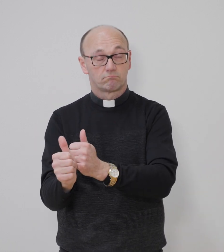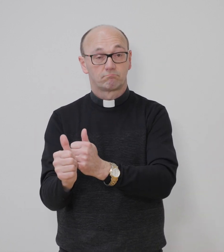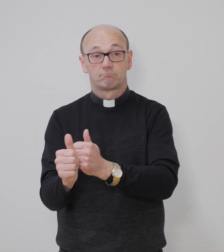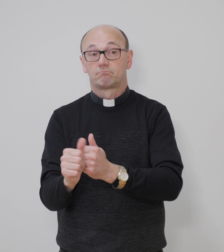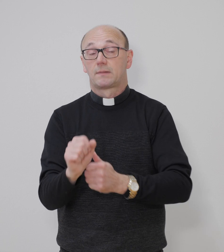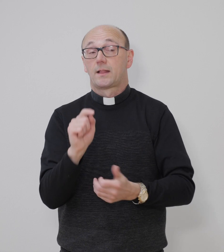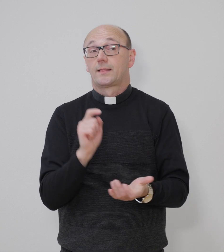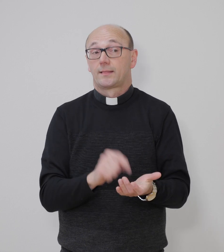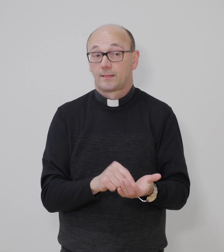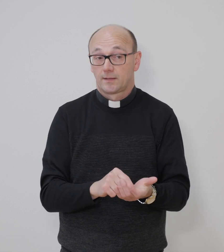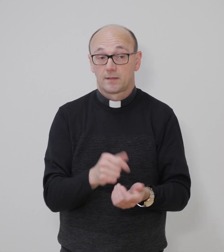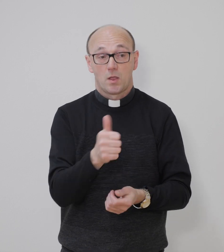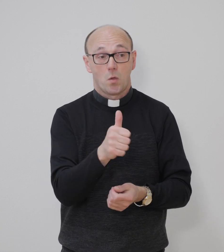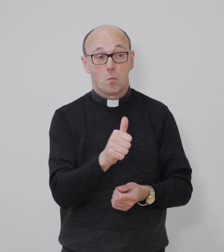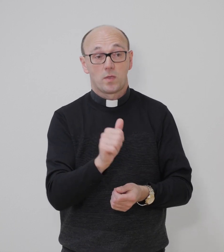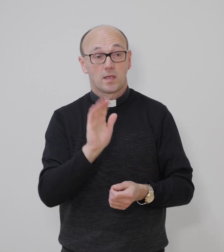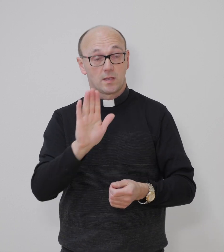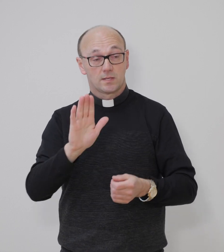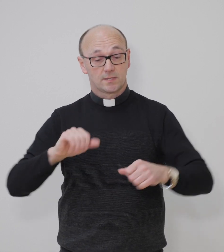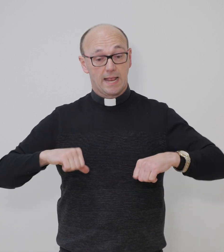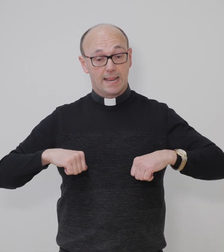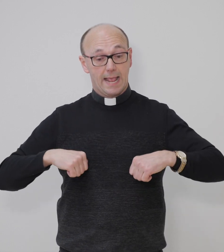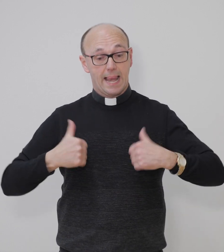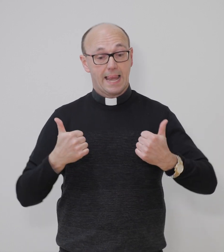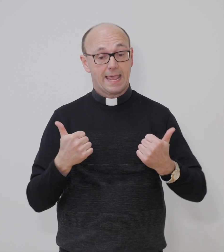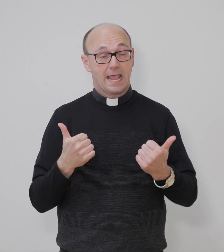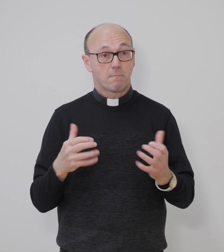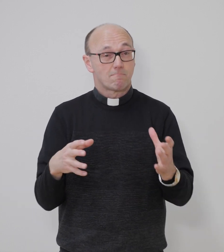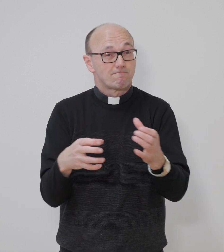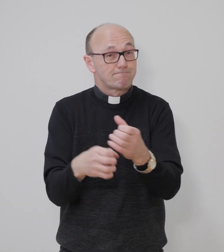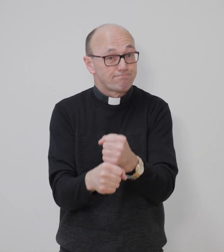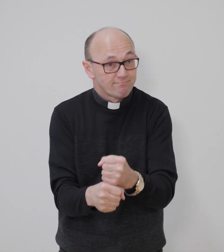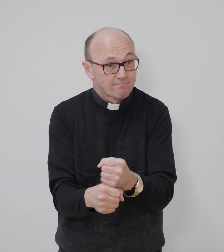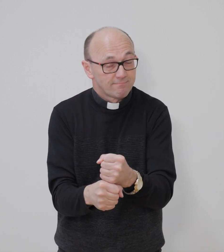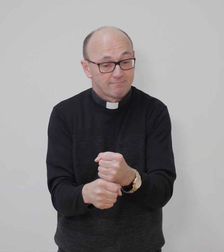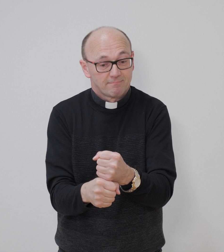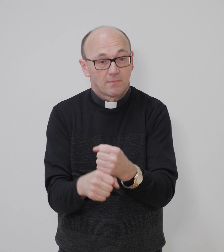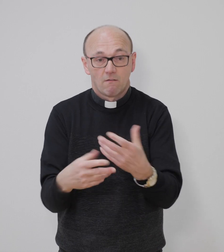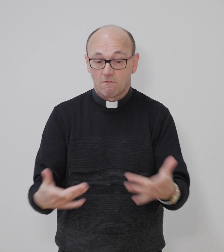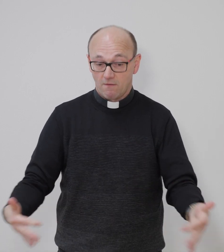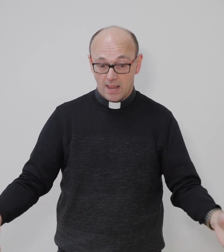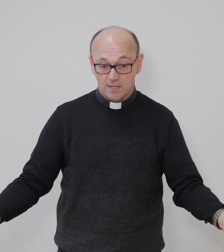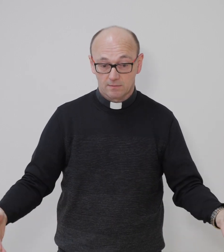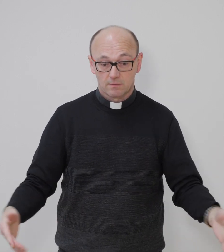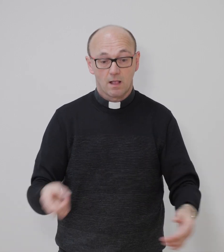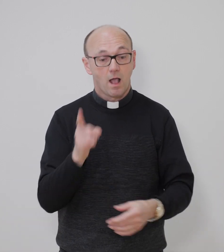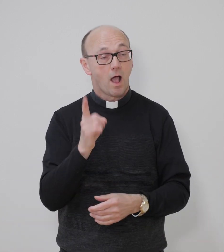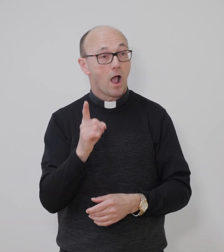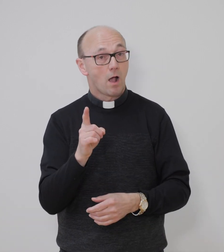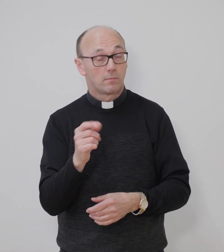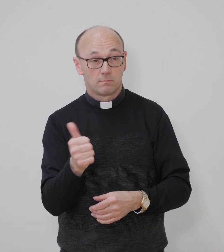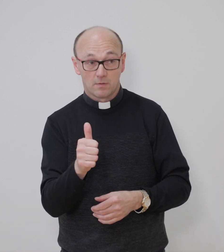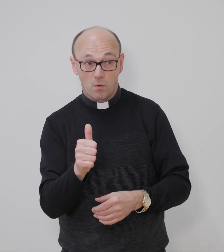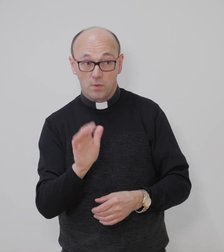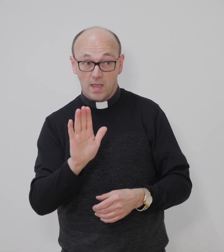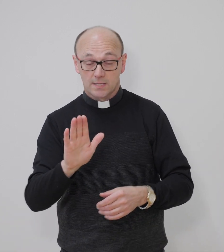will, verleugne er sich selbst, nehme sein Kreuz auf sich und folge mir. Denn wer sein Leben retten will, wird